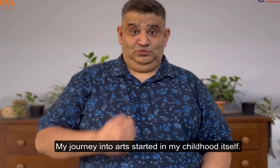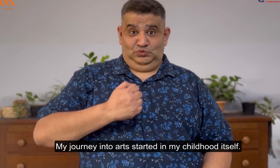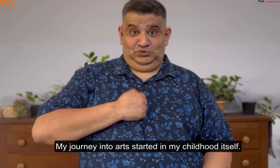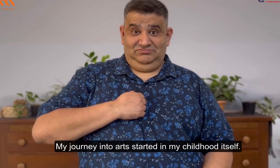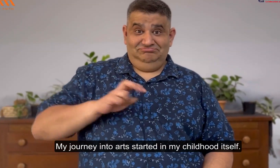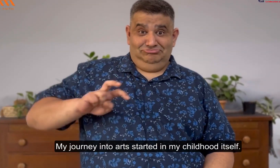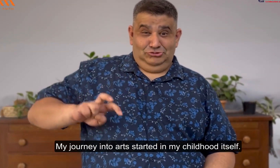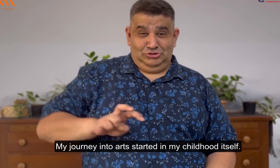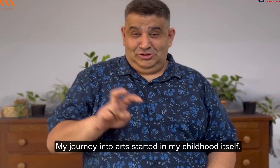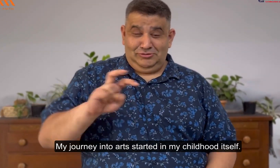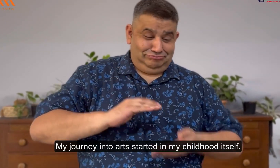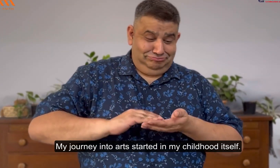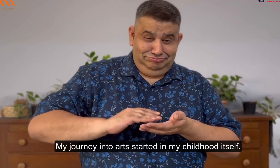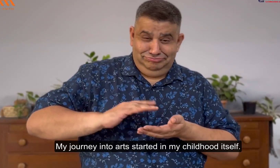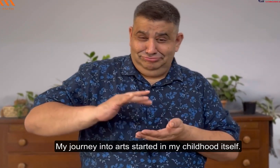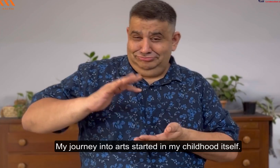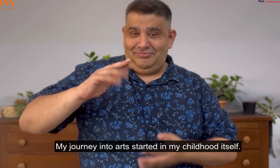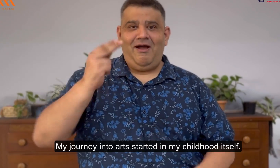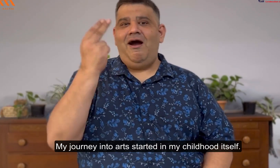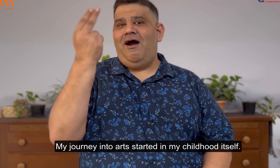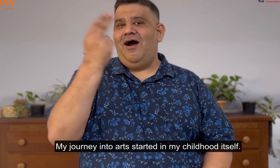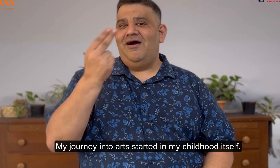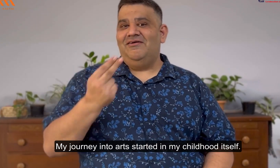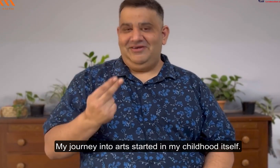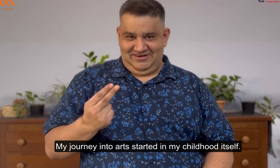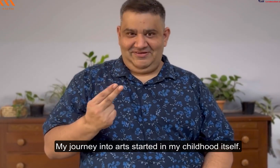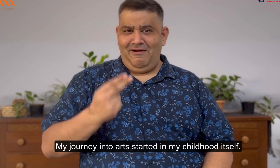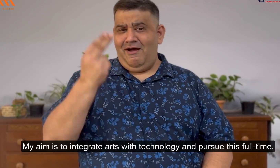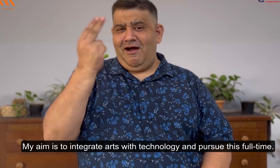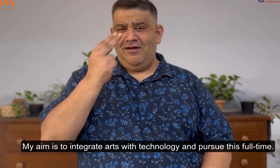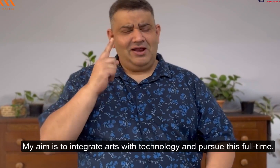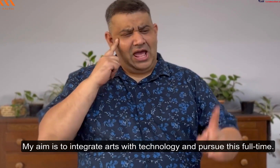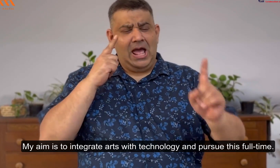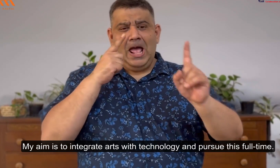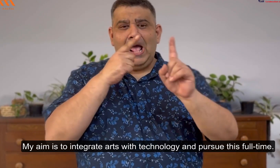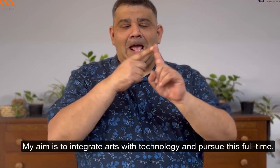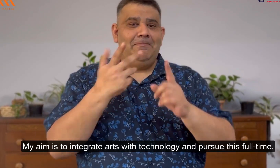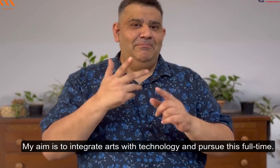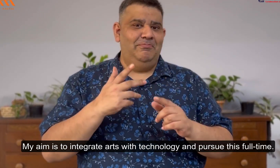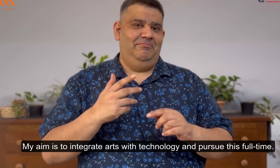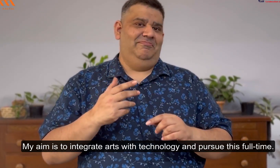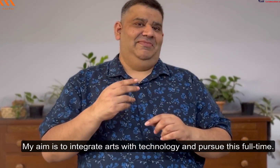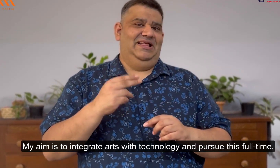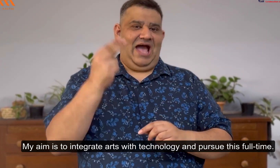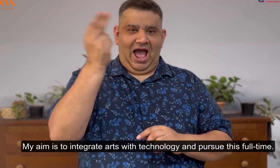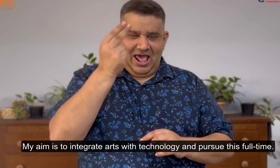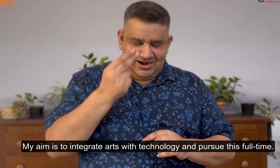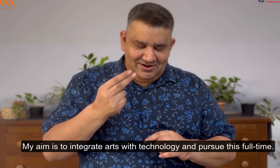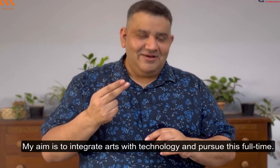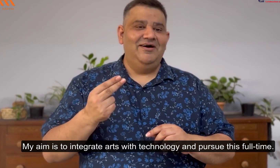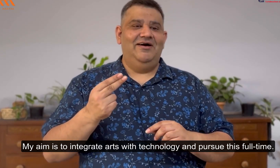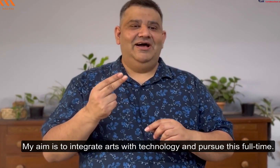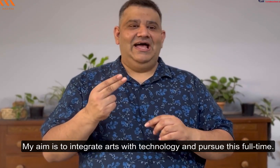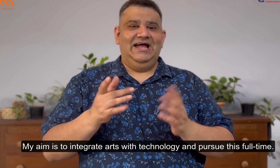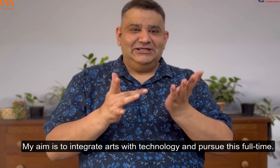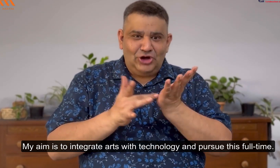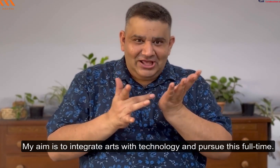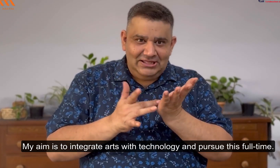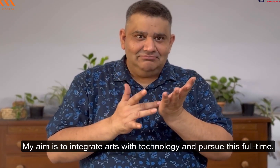कला में मेरी यात्रा बचपन में ही शुरू हो गई थी। मेरा उद्देश्य कला को टेक्नोलॉजी के साथ एकीकृत करना और इसे पूर्णकालिक रूप से